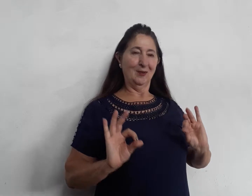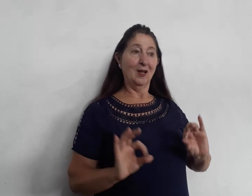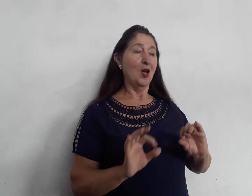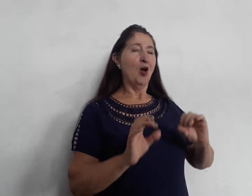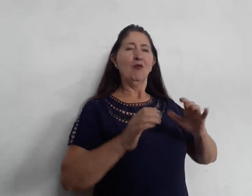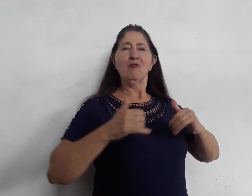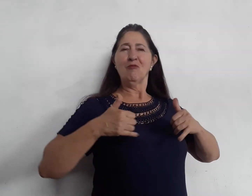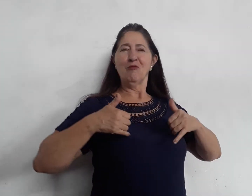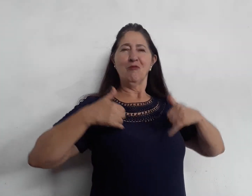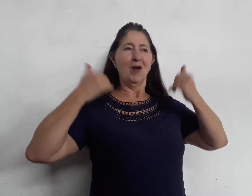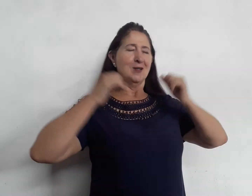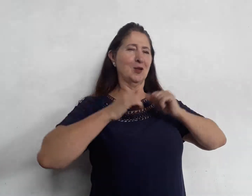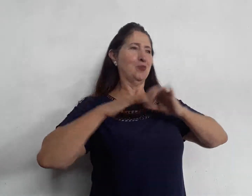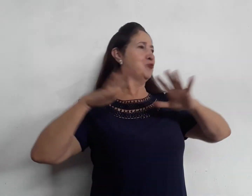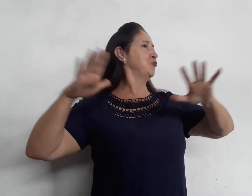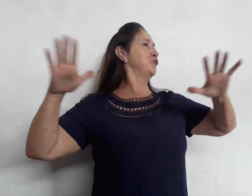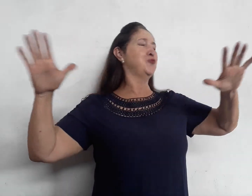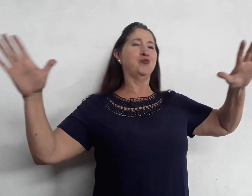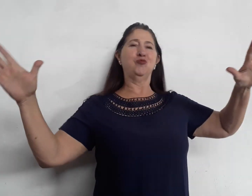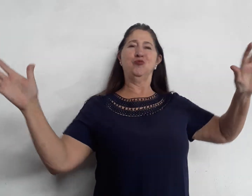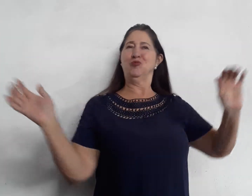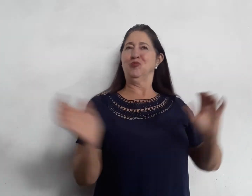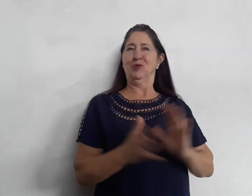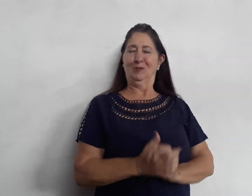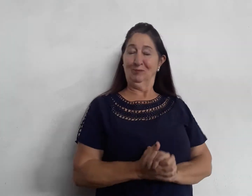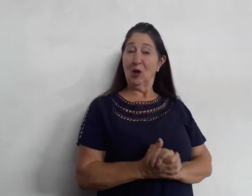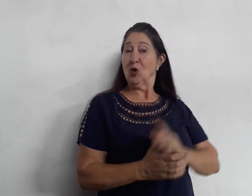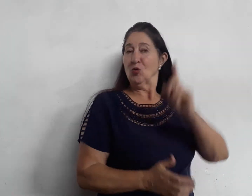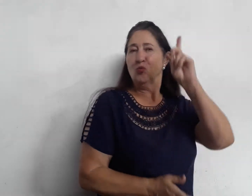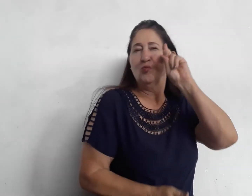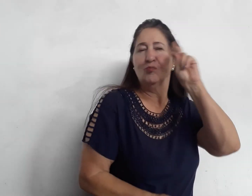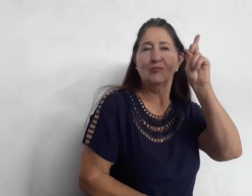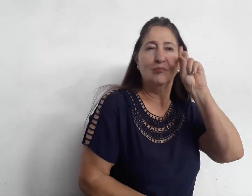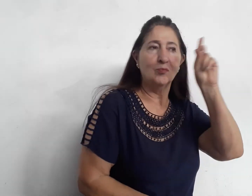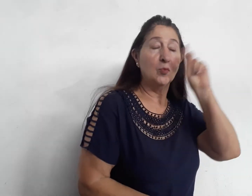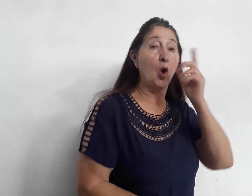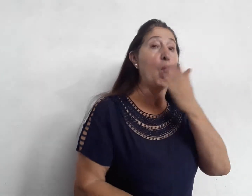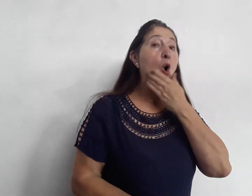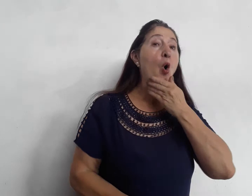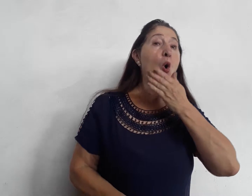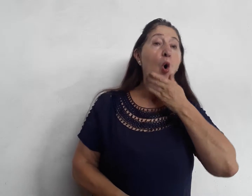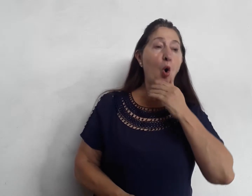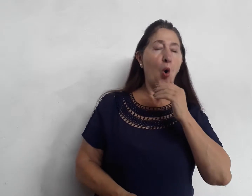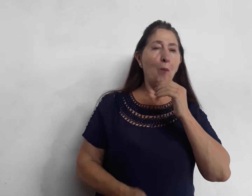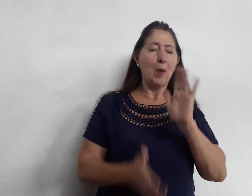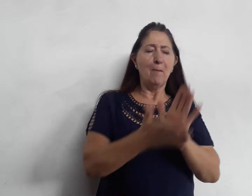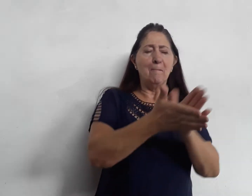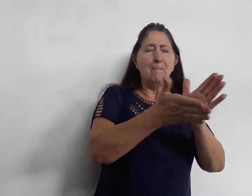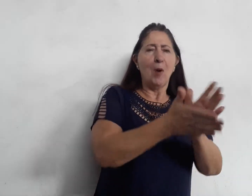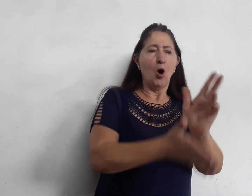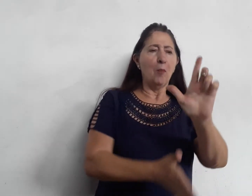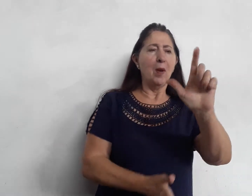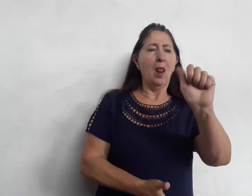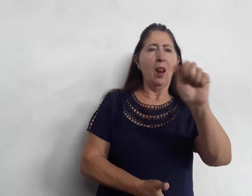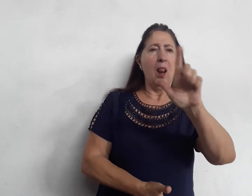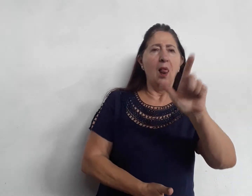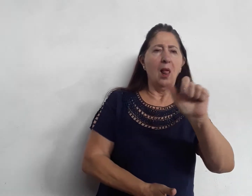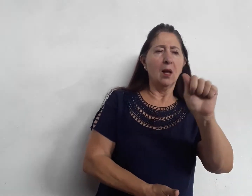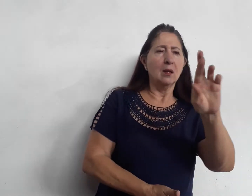festas esplêndidas todos os dias. Um pobre chamado Lázaro, cheio de feridas, estava no